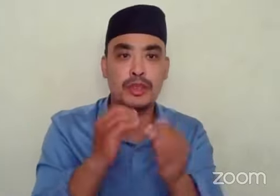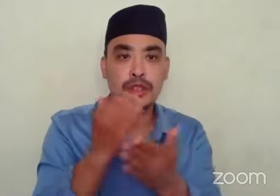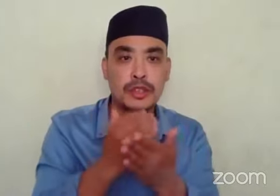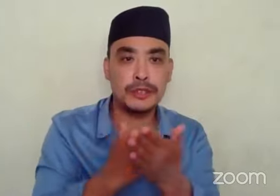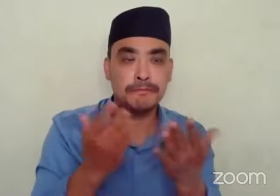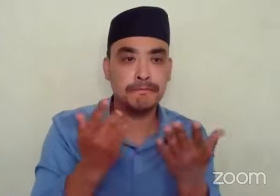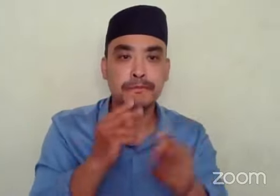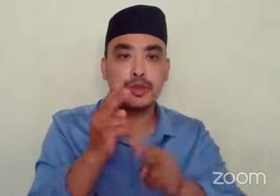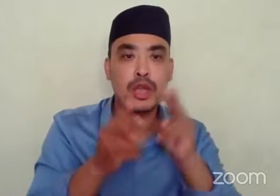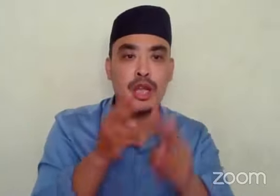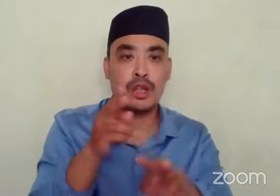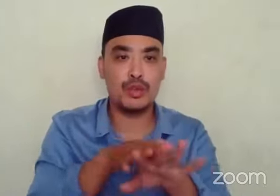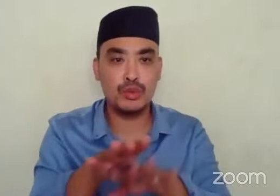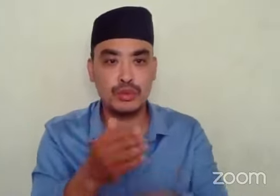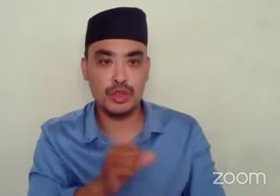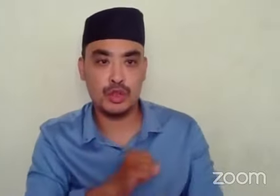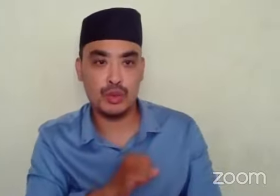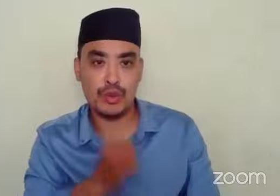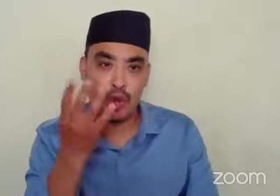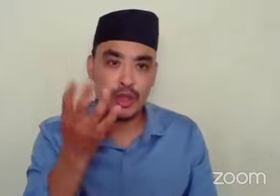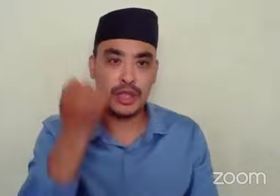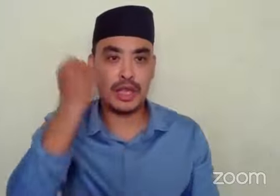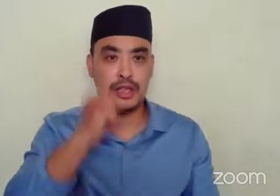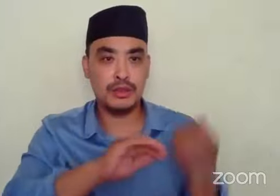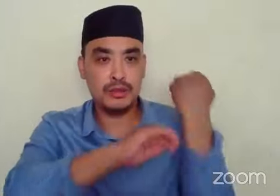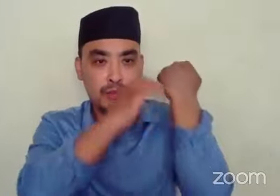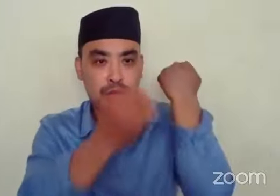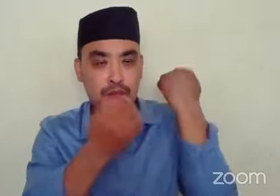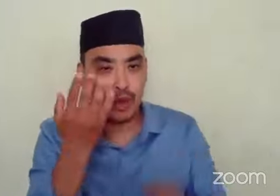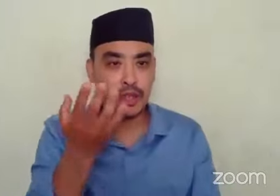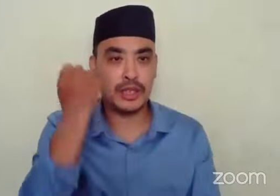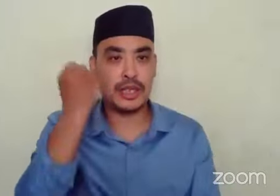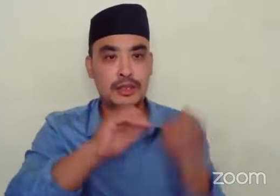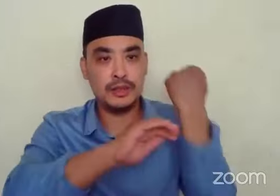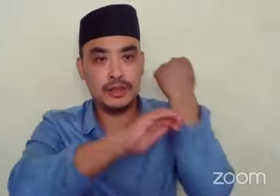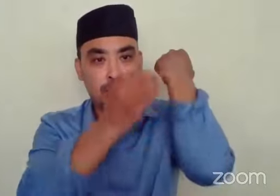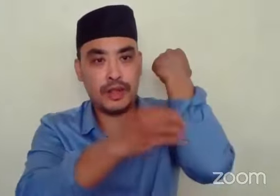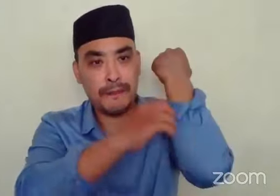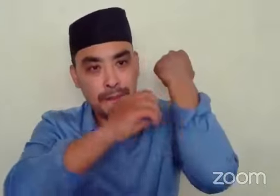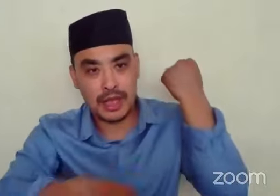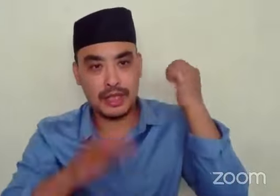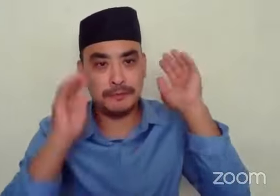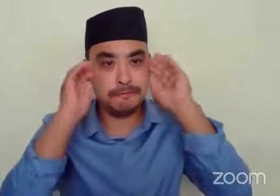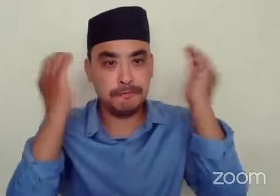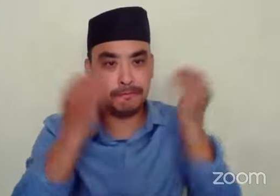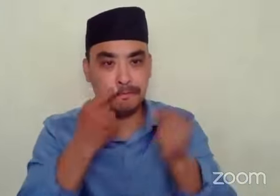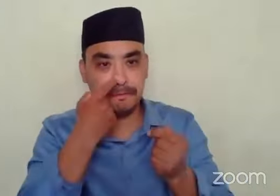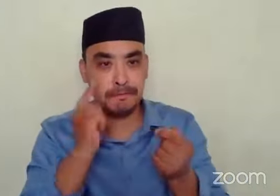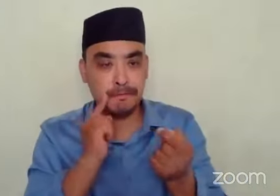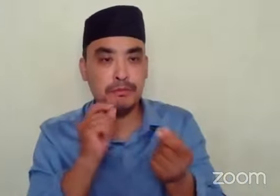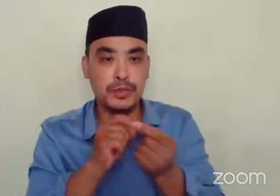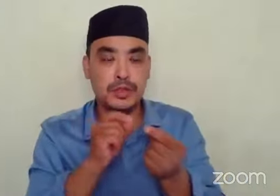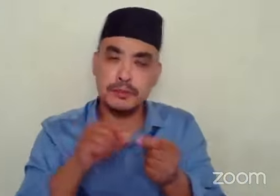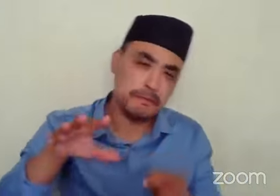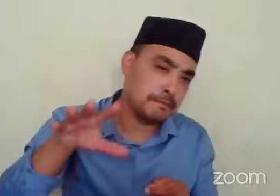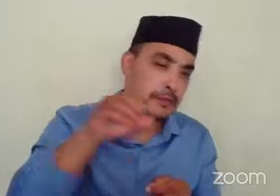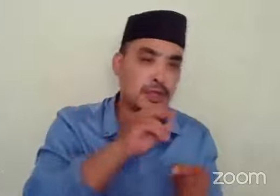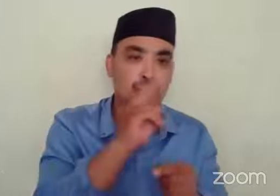कुराहरू यौन अधिकार प्रजनन अधिकारका कुरा गर्भपतन अनि सुरक्षित मातृत्वहरू यी कुराहरू चाहिँ